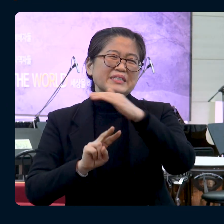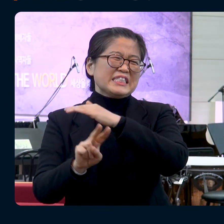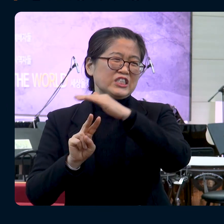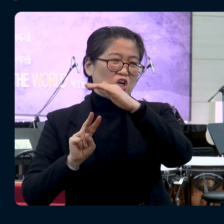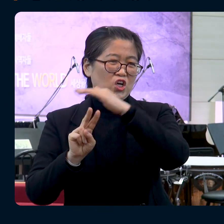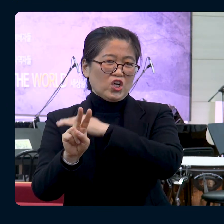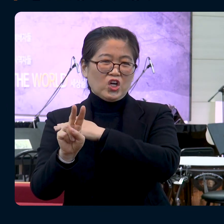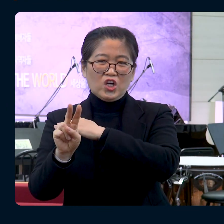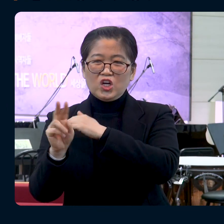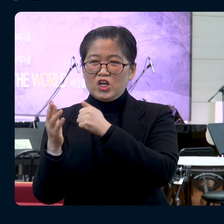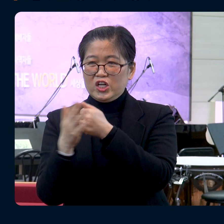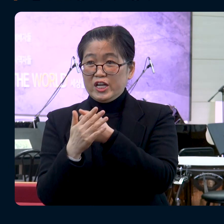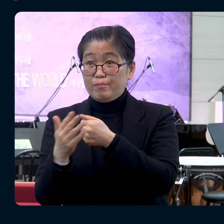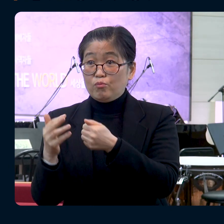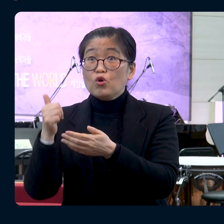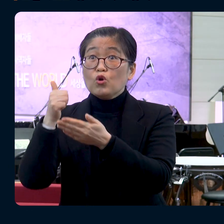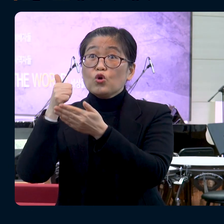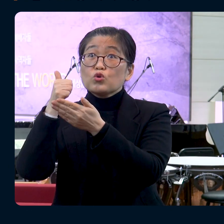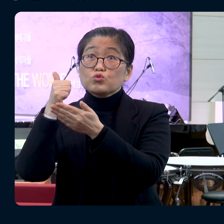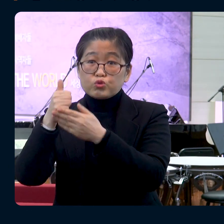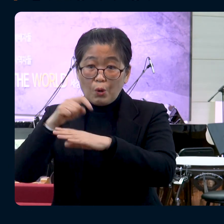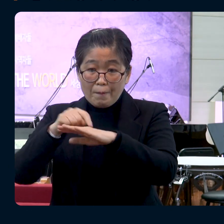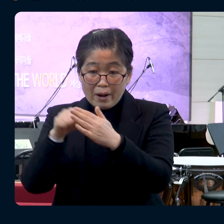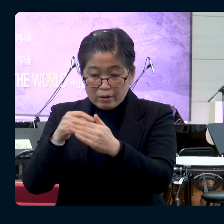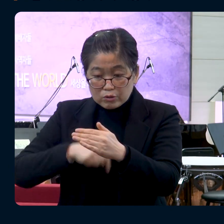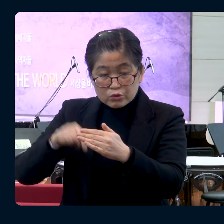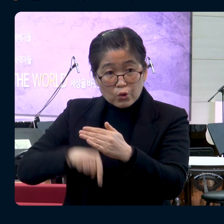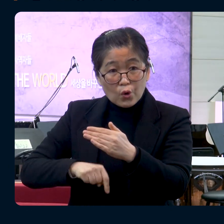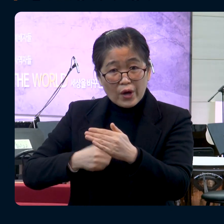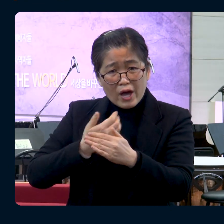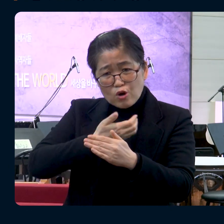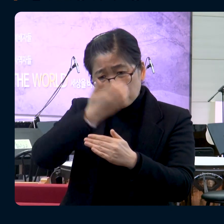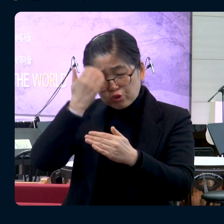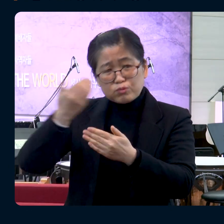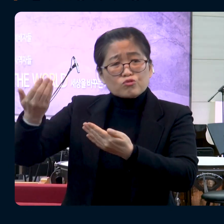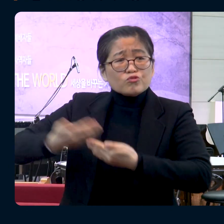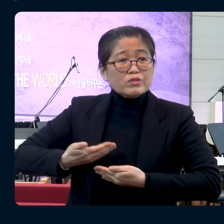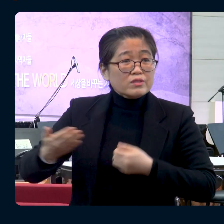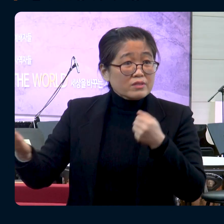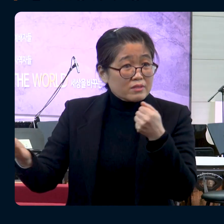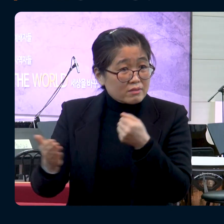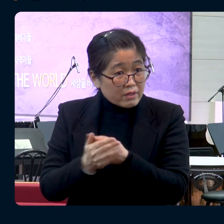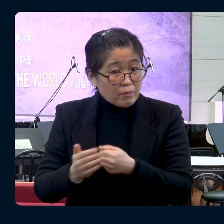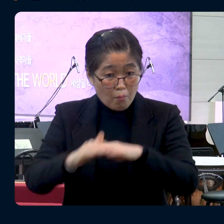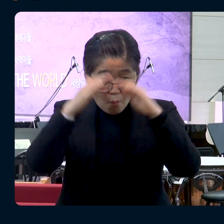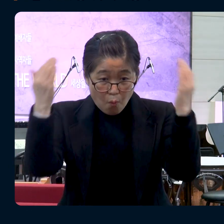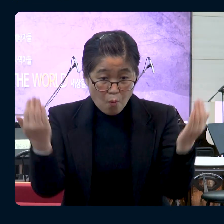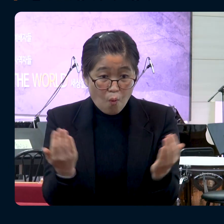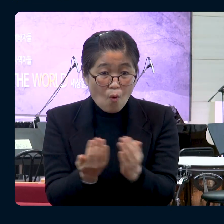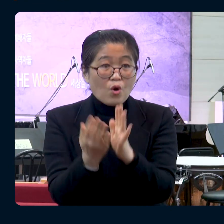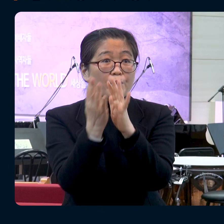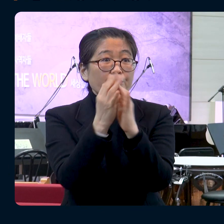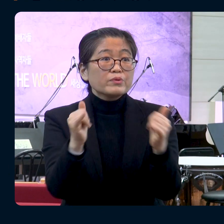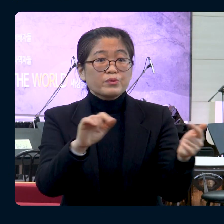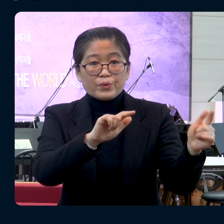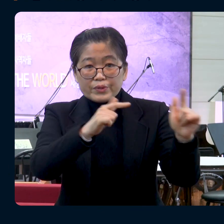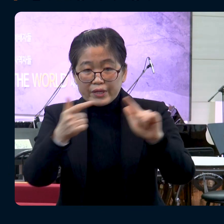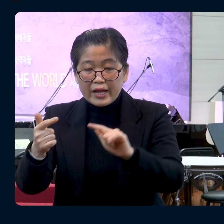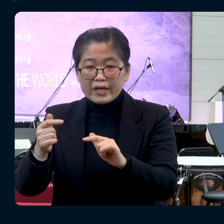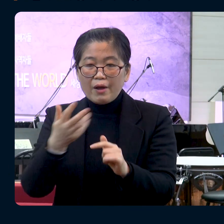때문입니다. 주님이 그 가슴 속에 심어 놓으신 바로 그 꿈, 이걸 말하는 거예요. 모든 민족에게 복음이